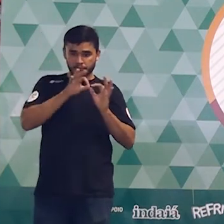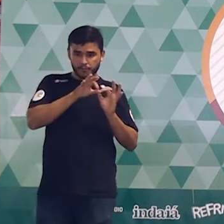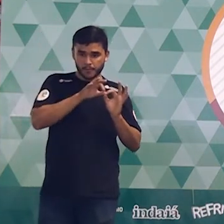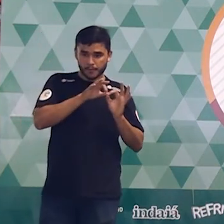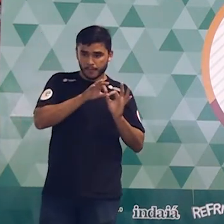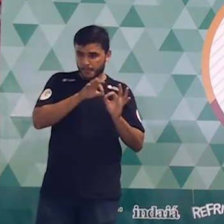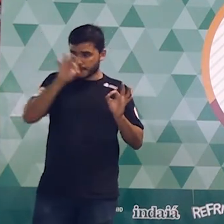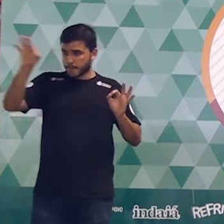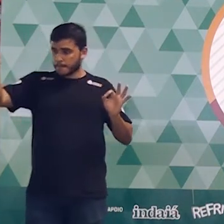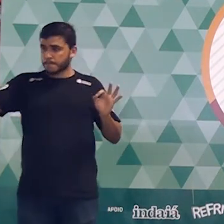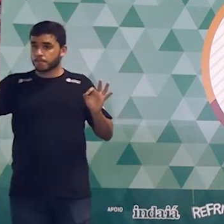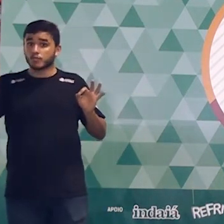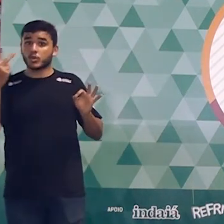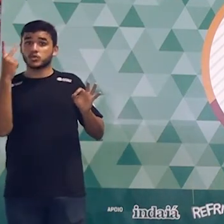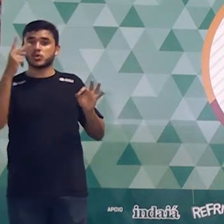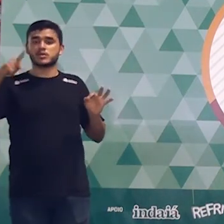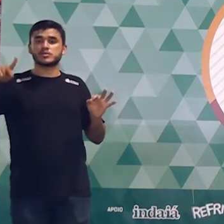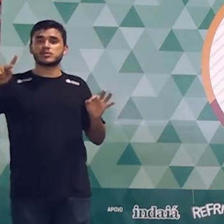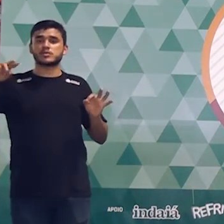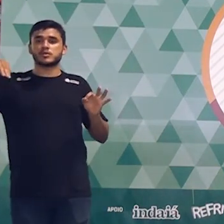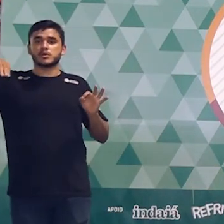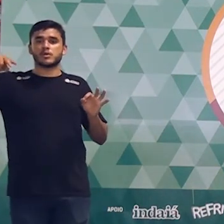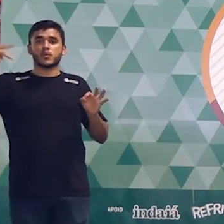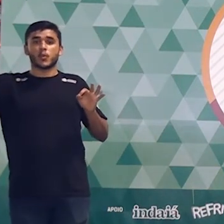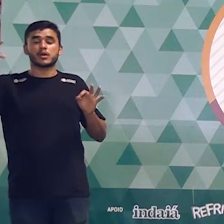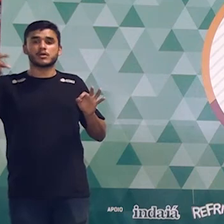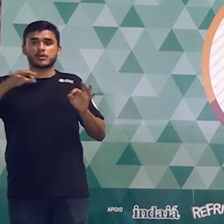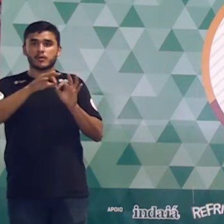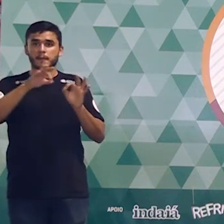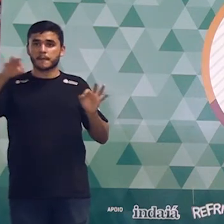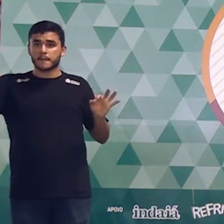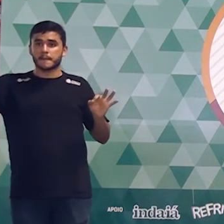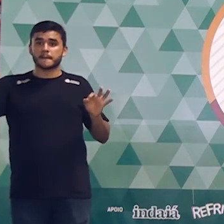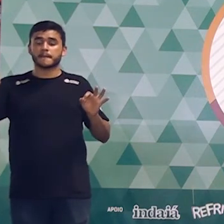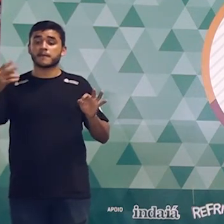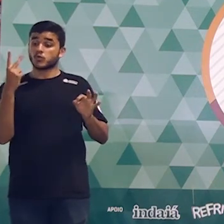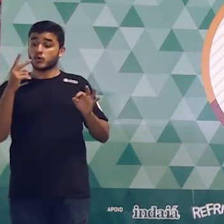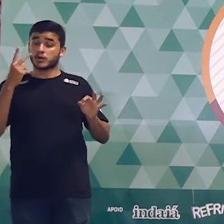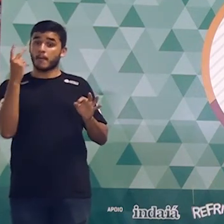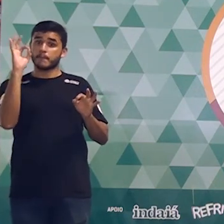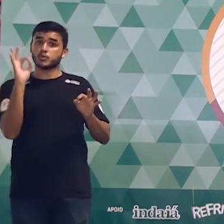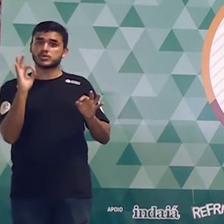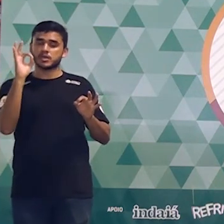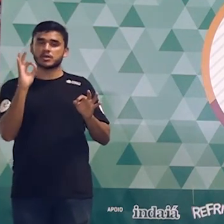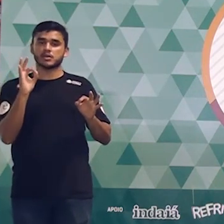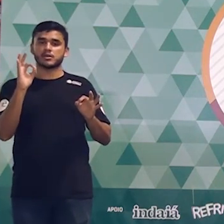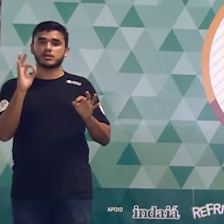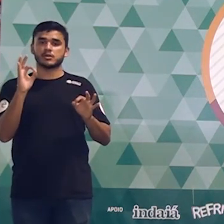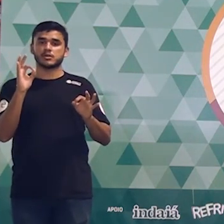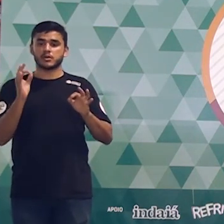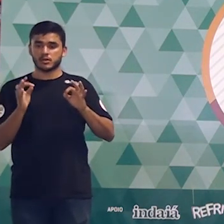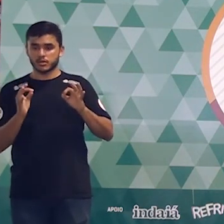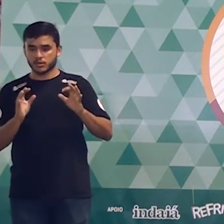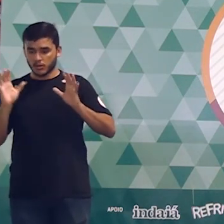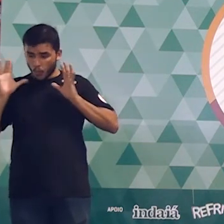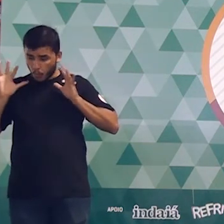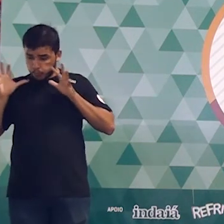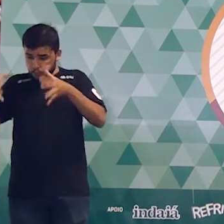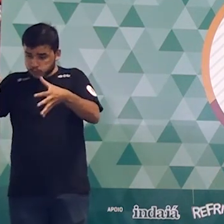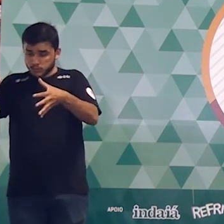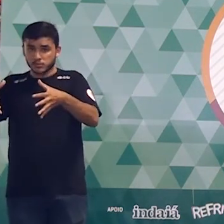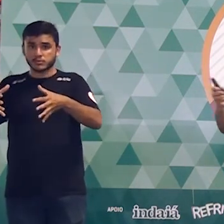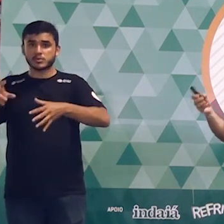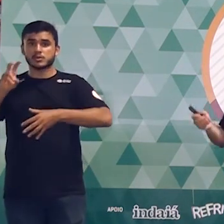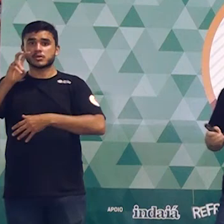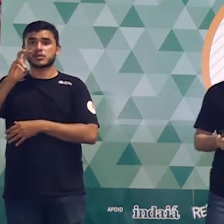2 quilômetros quadrados, na realidade 2 milhões de quilômetros quadrados, mais ou menos, né? 2%, perdão. Certo? Em 2% do território. É muita gente, dá